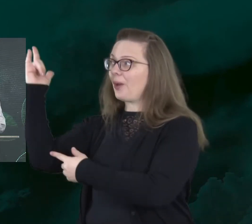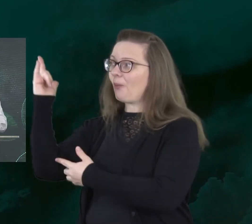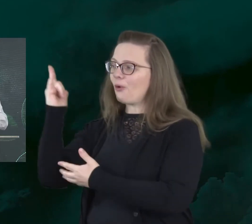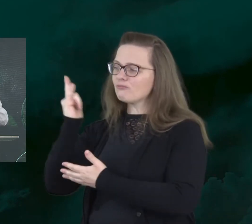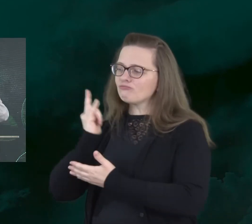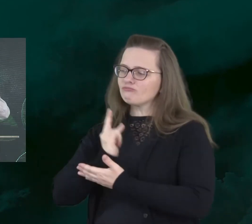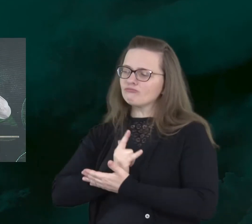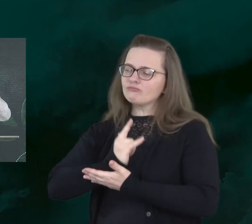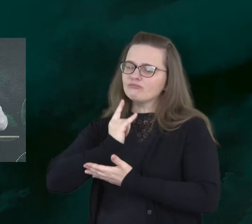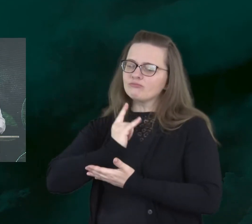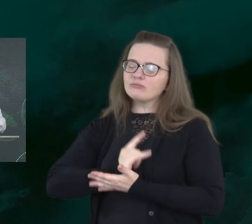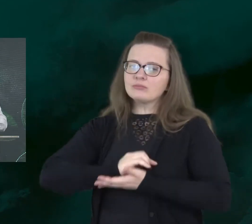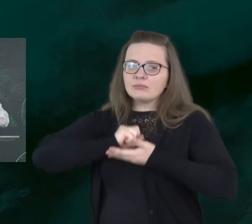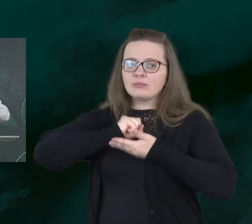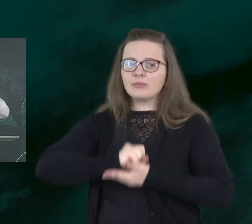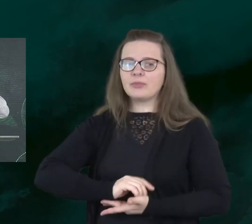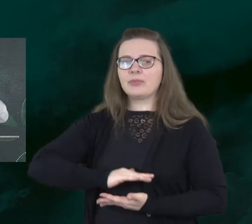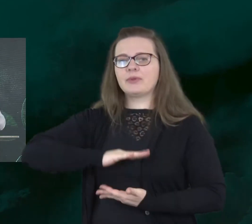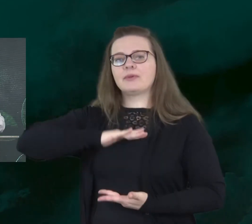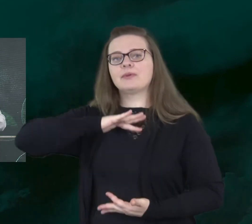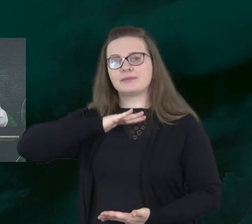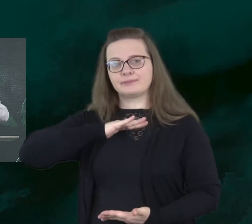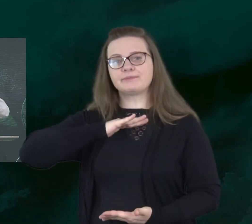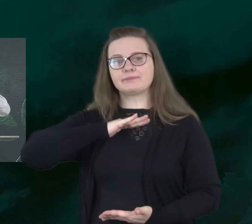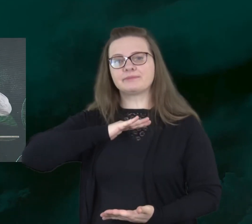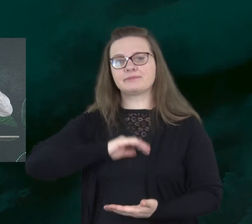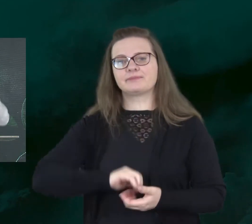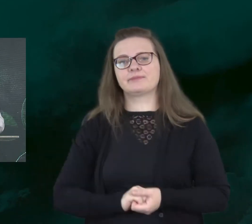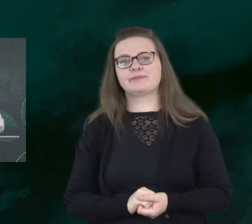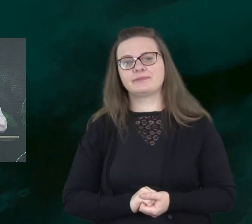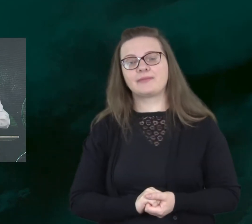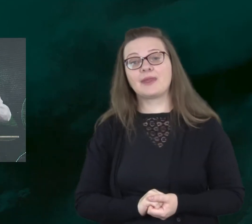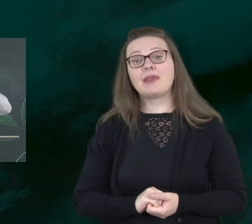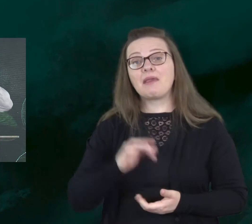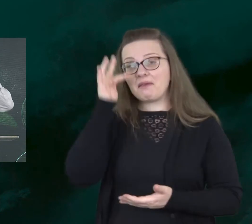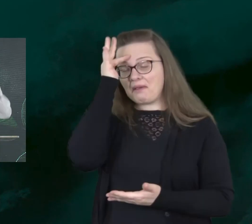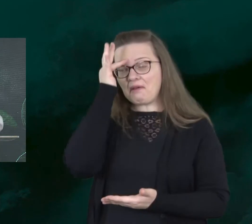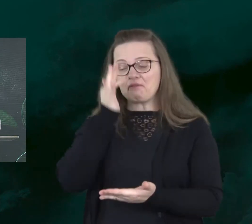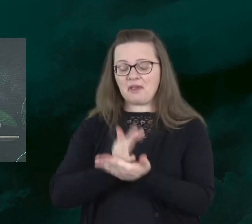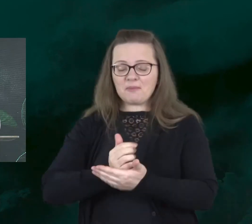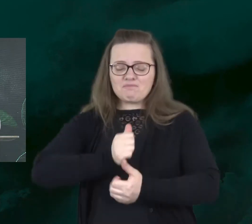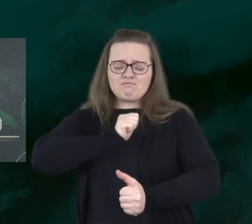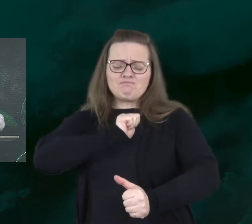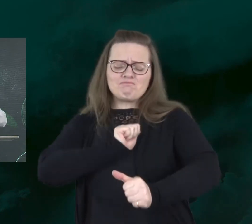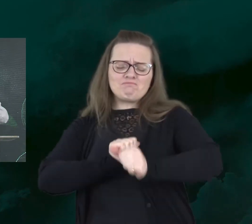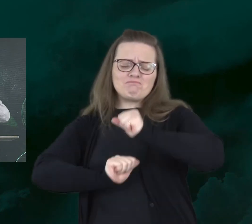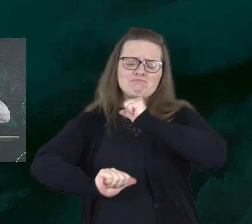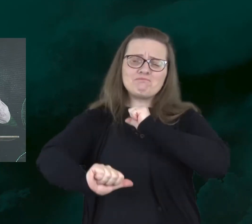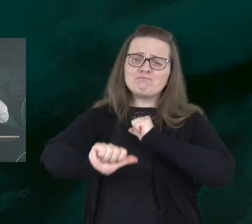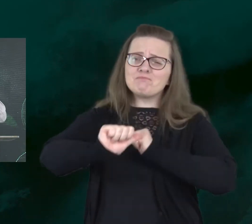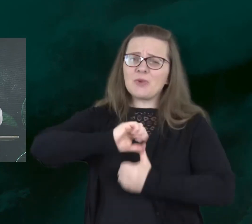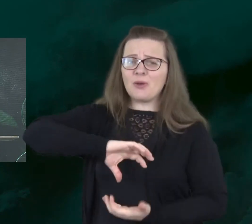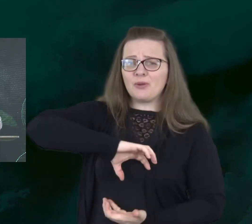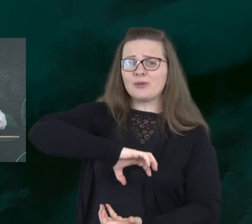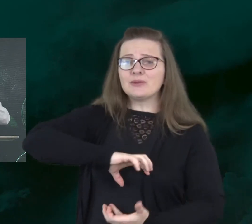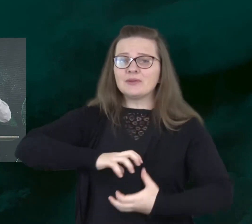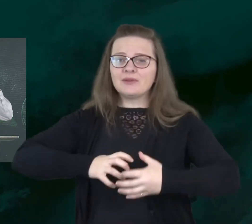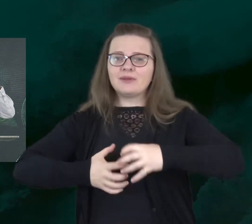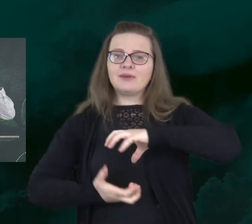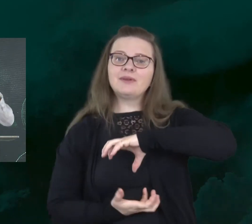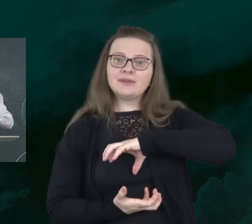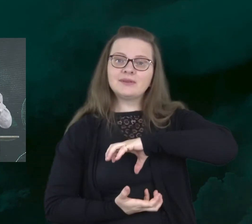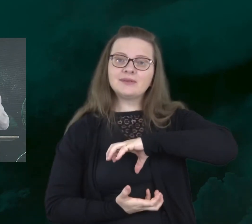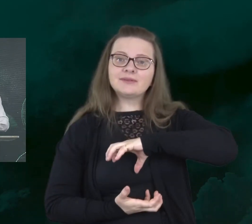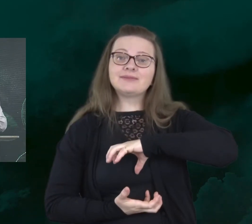a palavra por meio do crer, por meio da fé, e essa fé opera em você mudanças radicais, e você vai